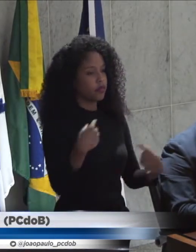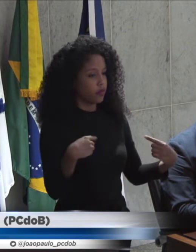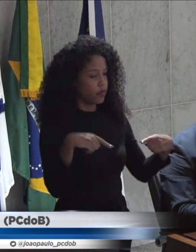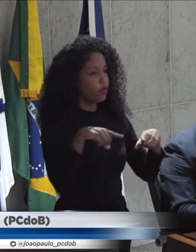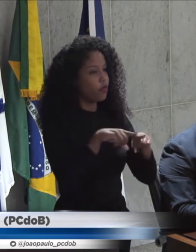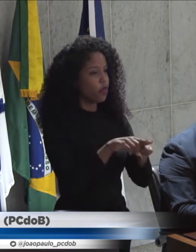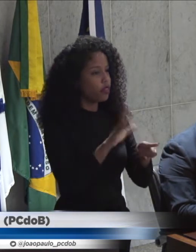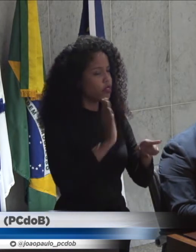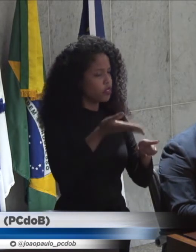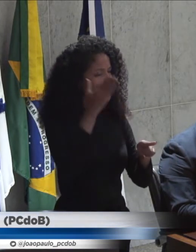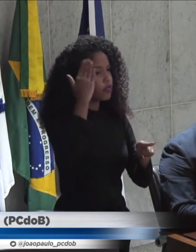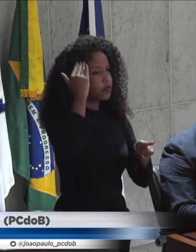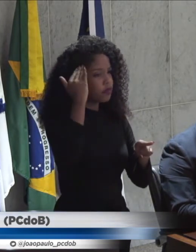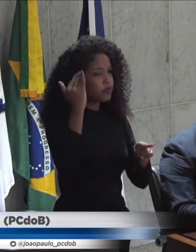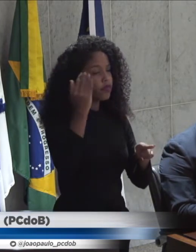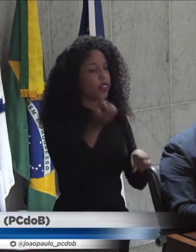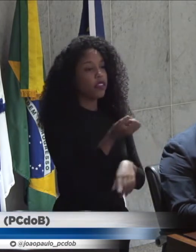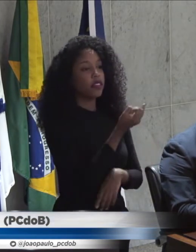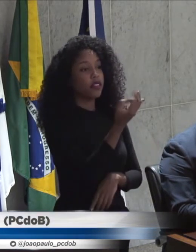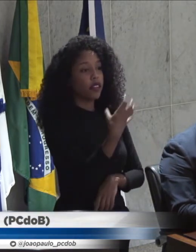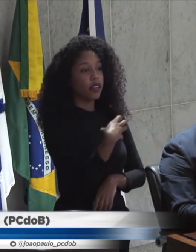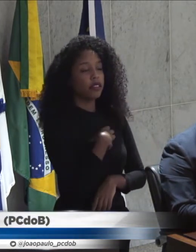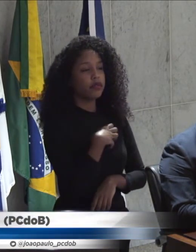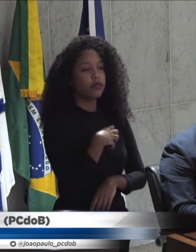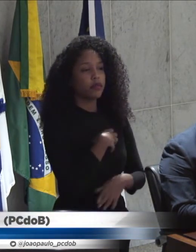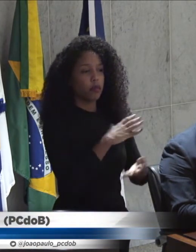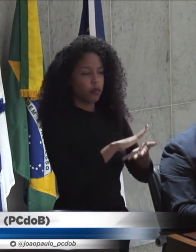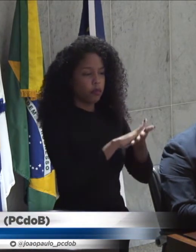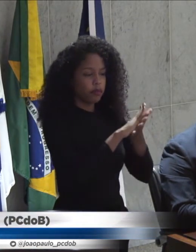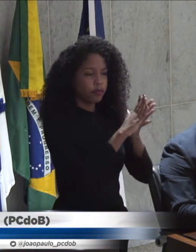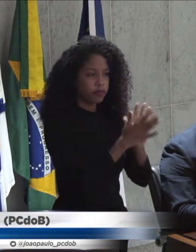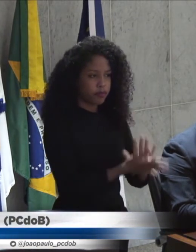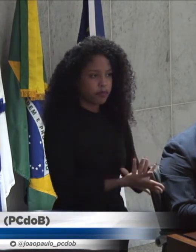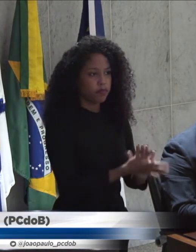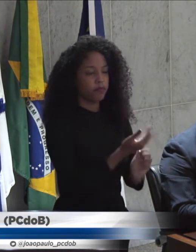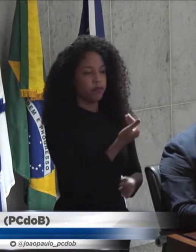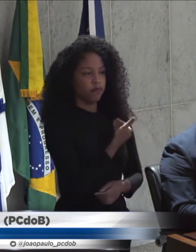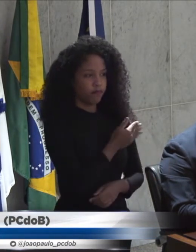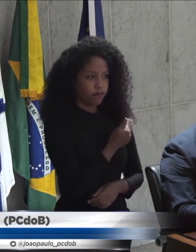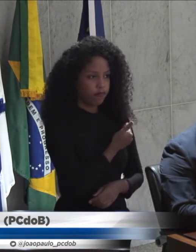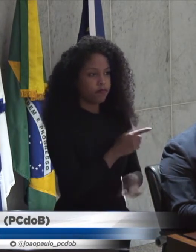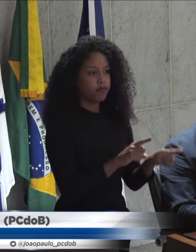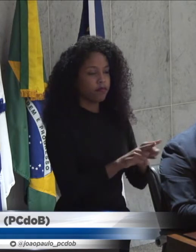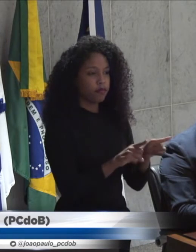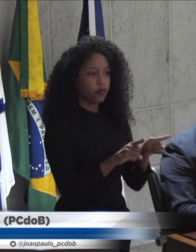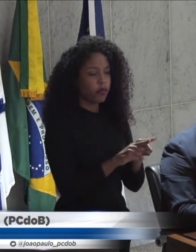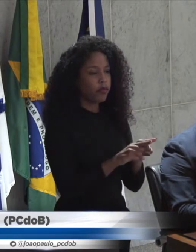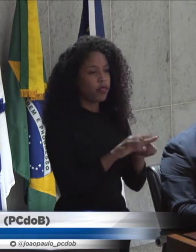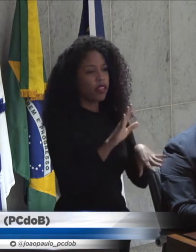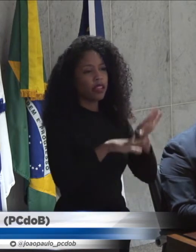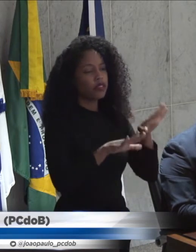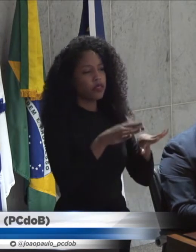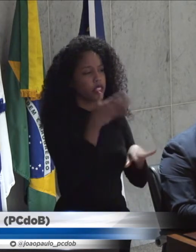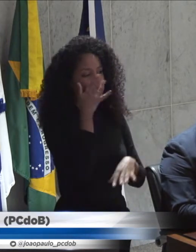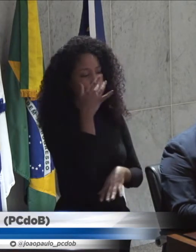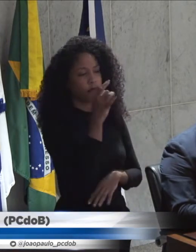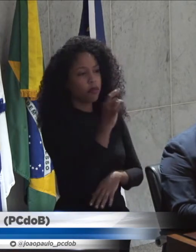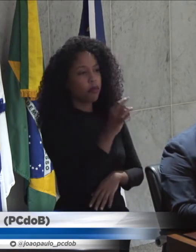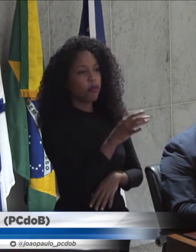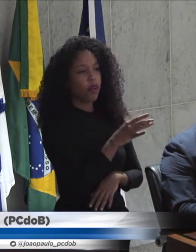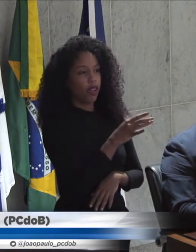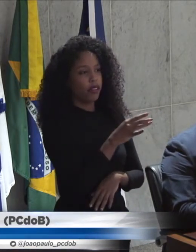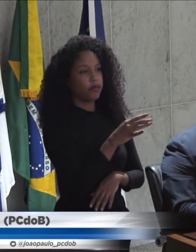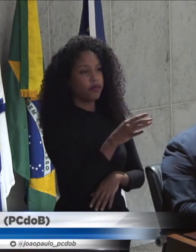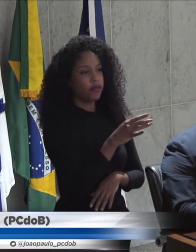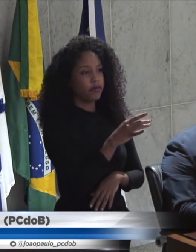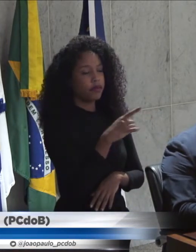que muitos, com a visão preconceituosa e discriminatória, rejeitam. Aquela